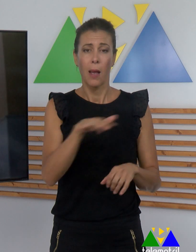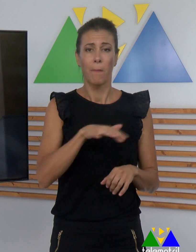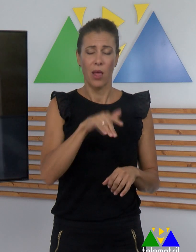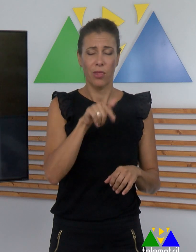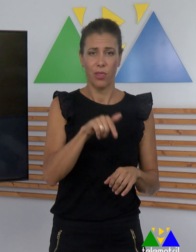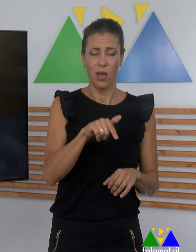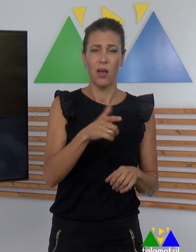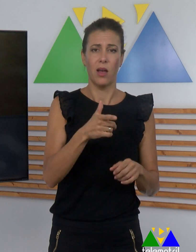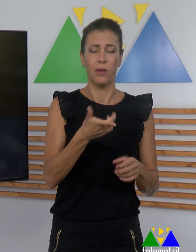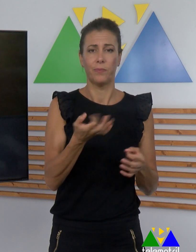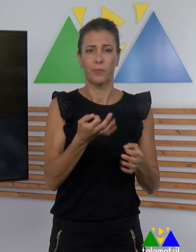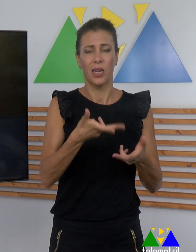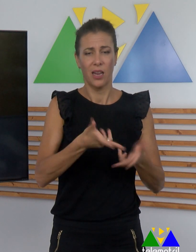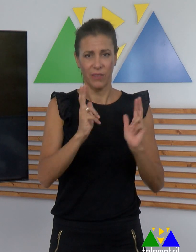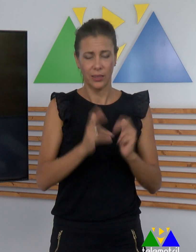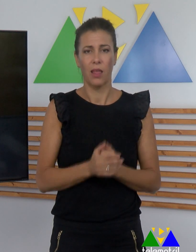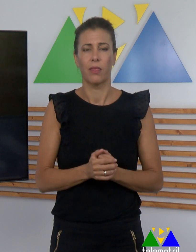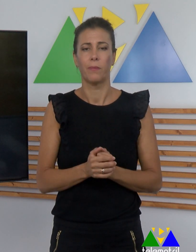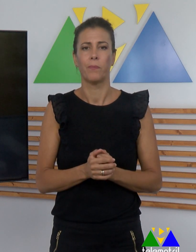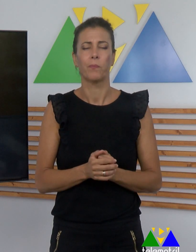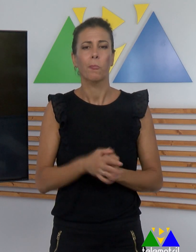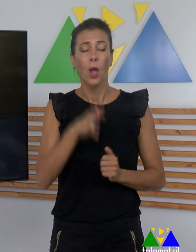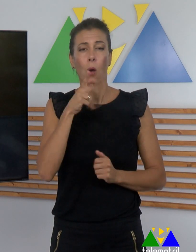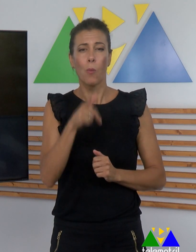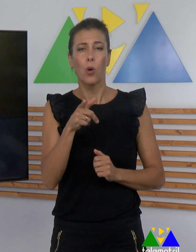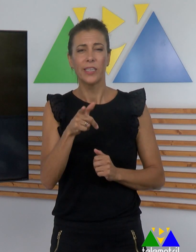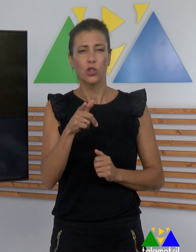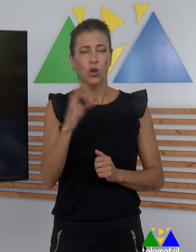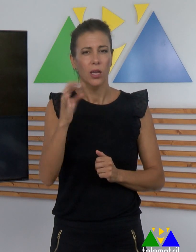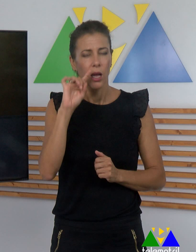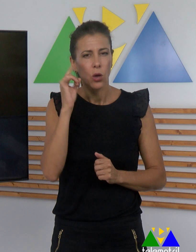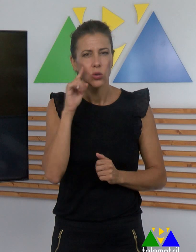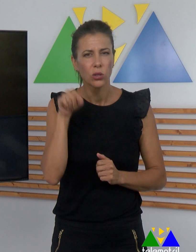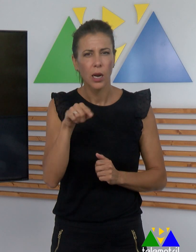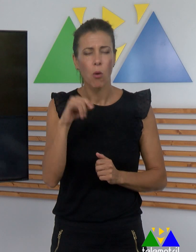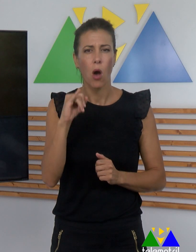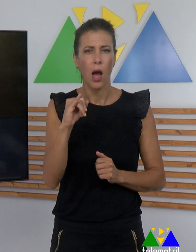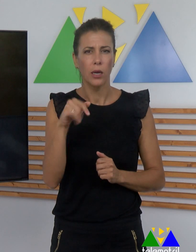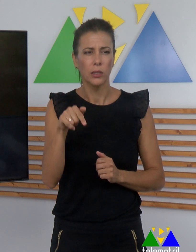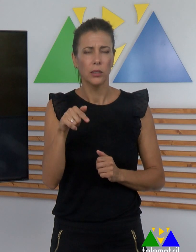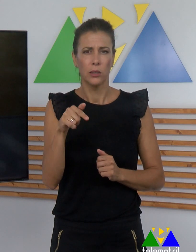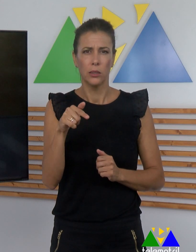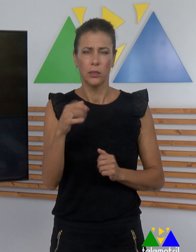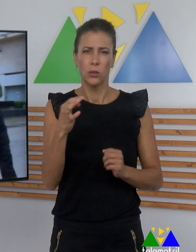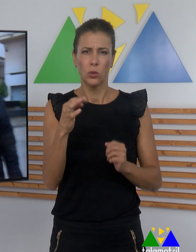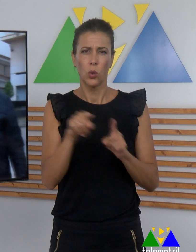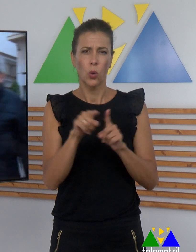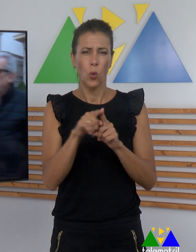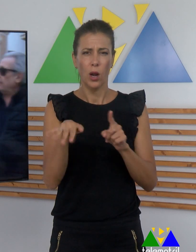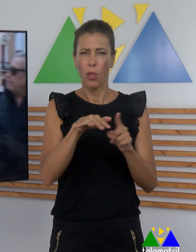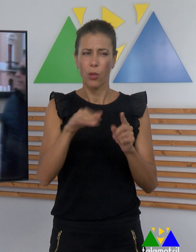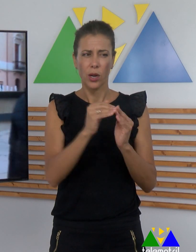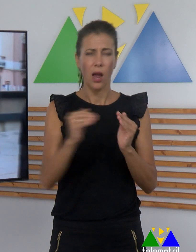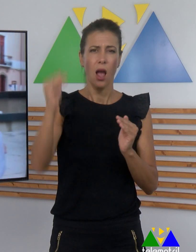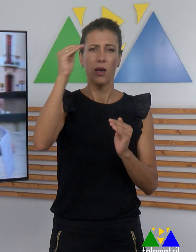de la Libertad. Precisamente por eso nos encontramos que estamos en un montículo. Estamos en alto. Estamos en un montículo donde